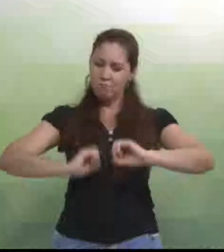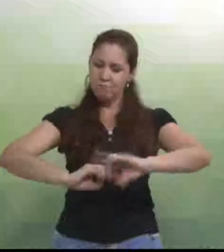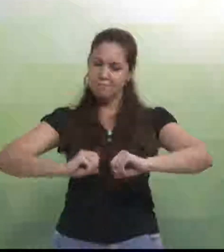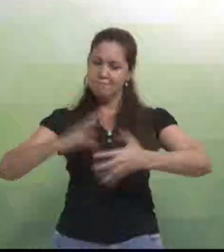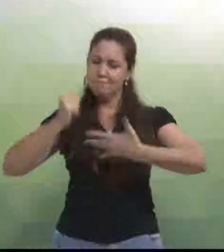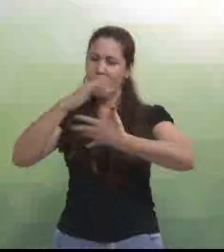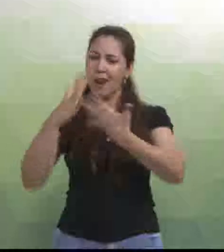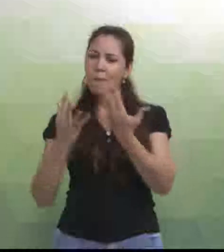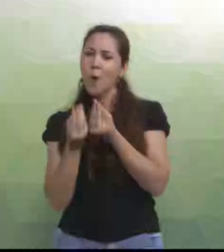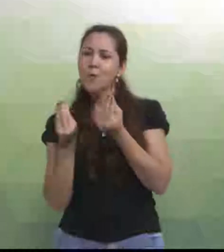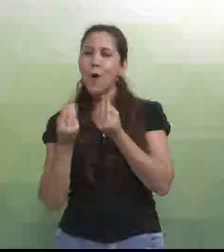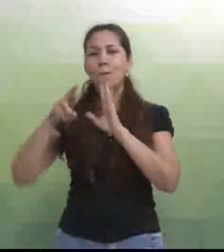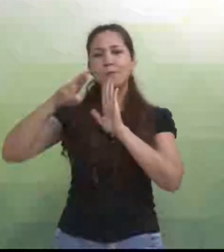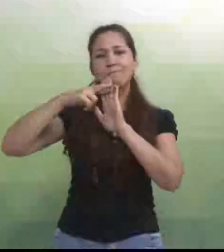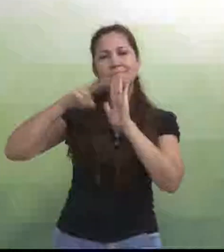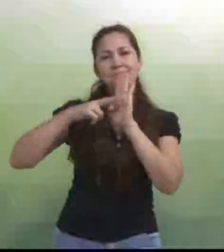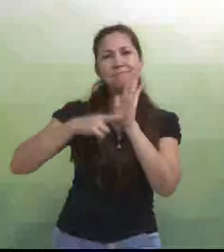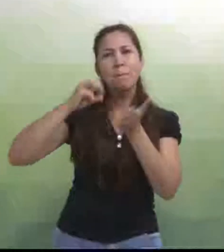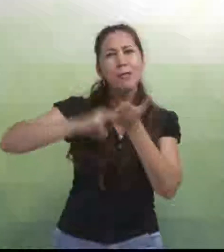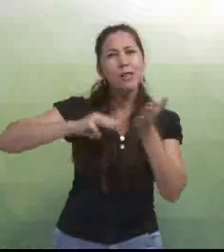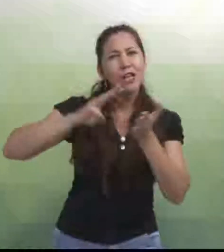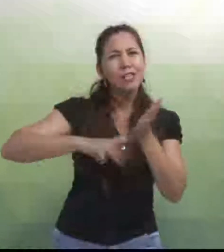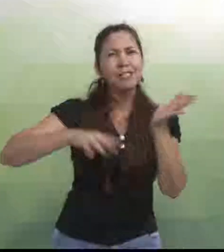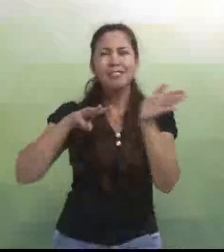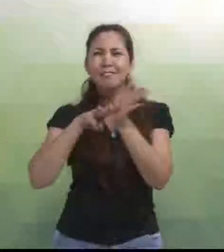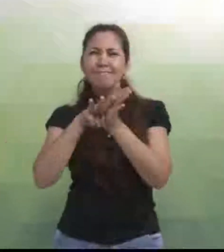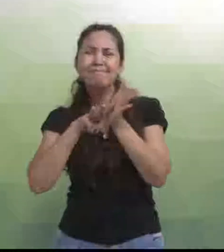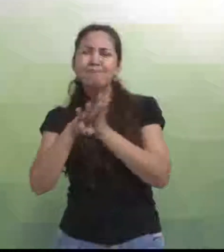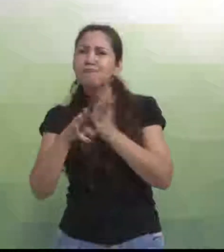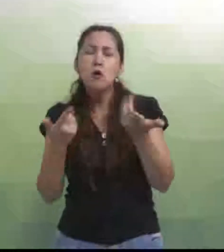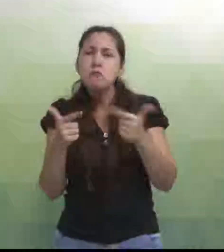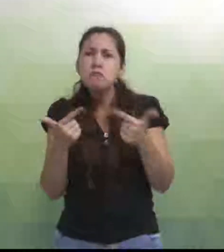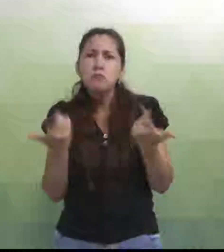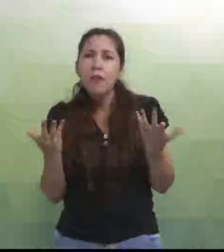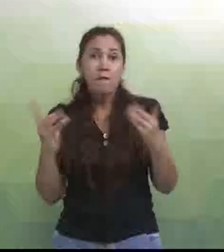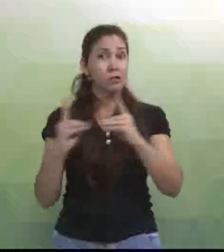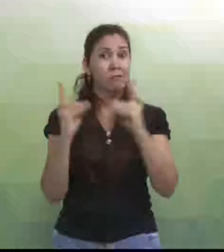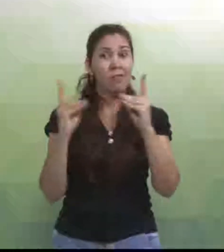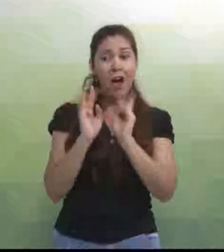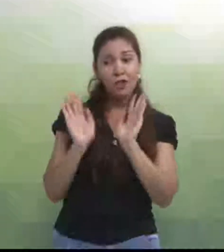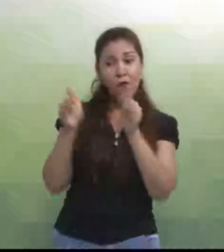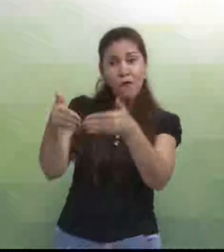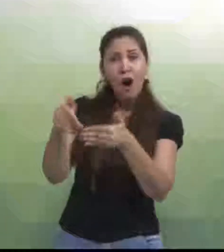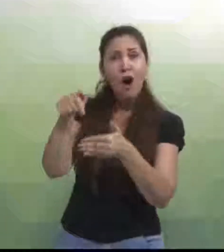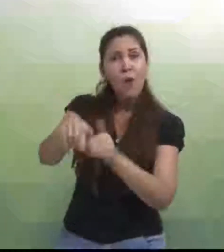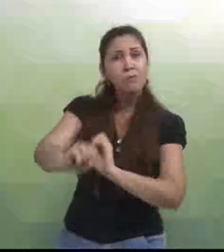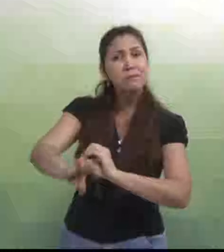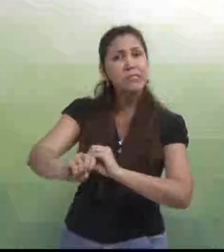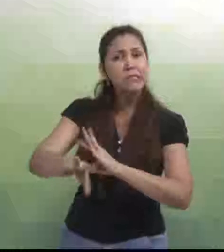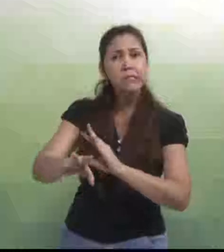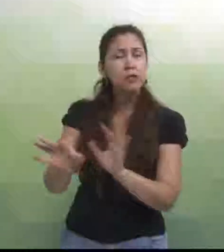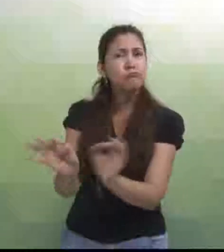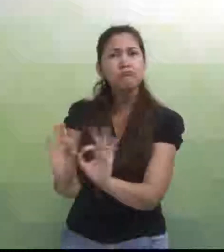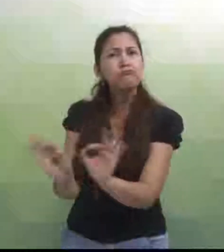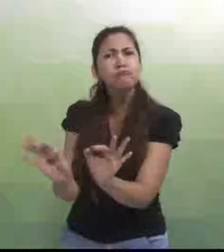capacitação, ensino sobre metodologia, didática no processo de ensino. Então, o surdo, ele sabe língua